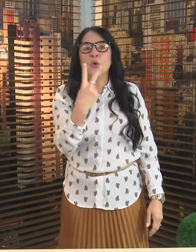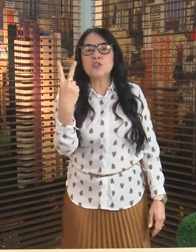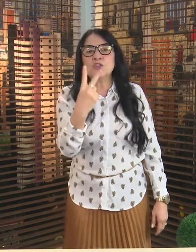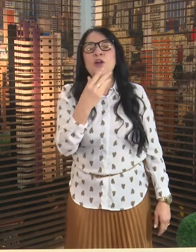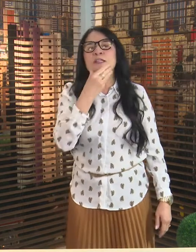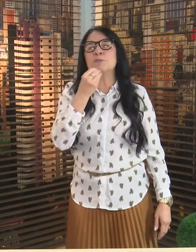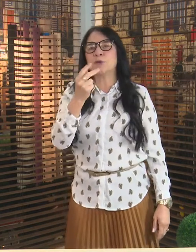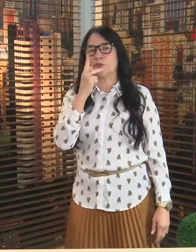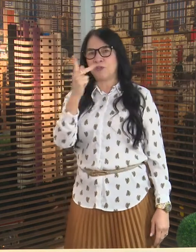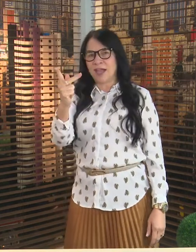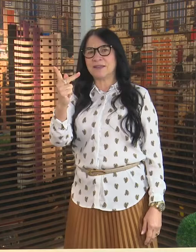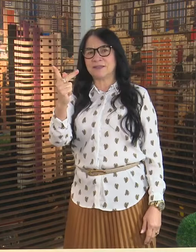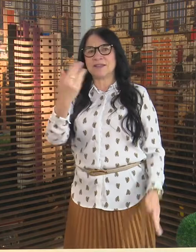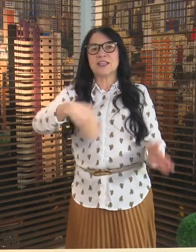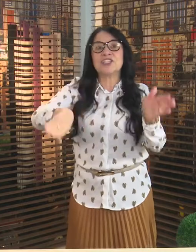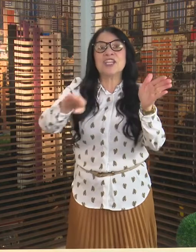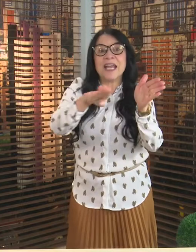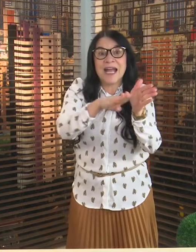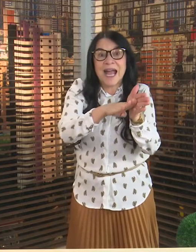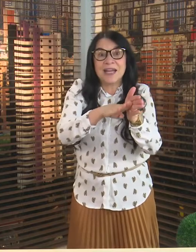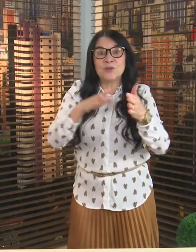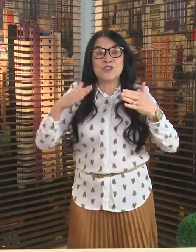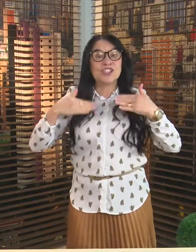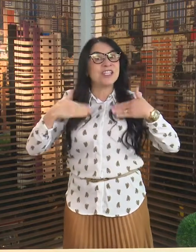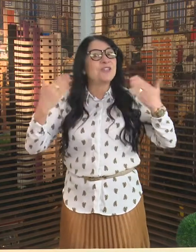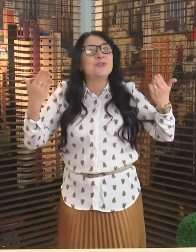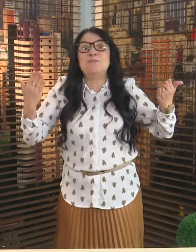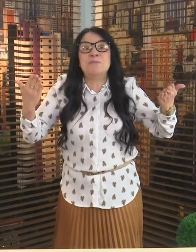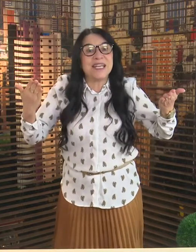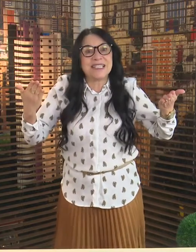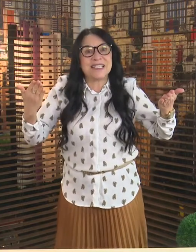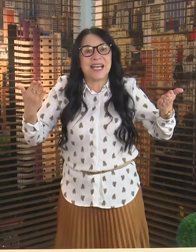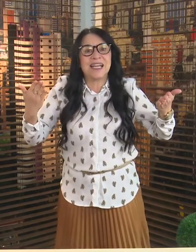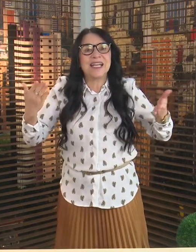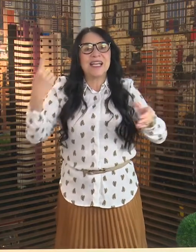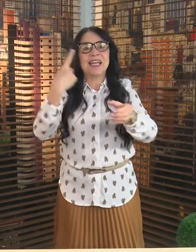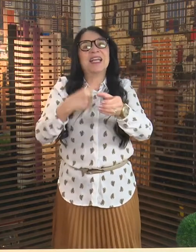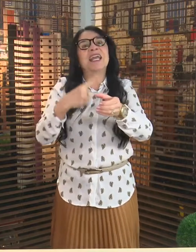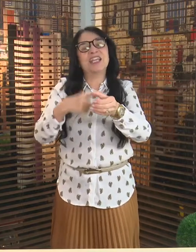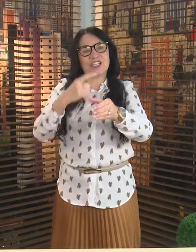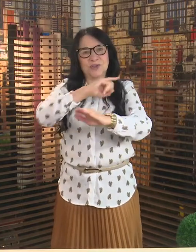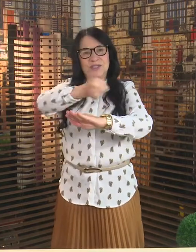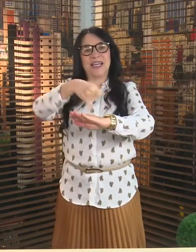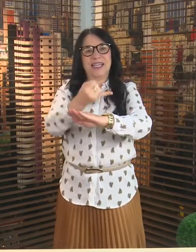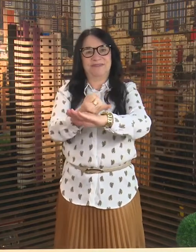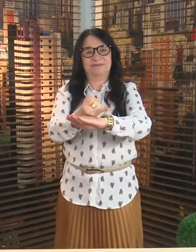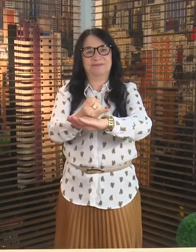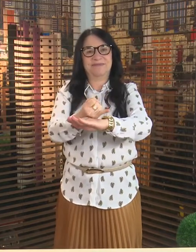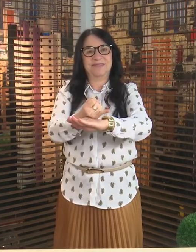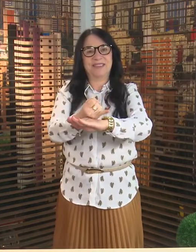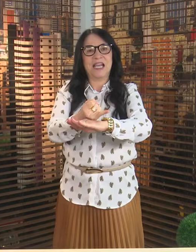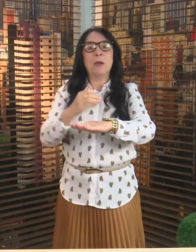Os dois profetas chegaram de surpresa em Jerusalém